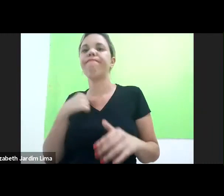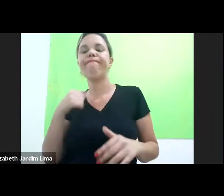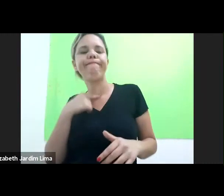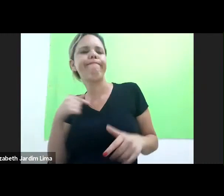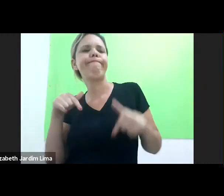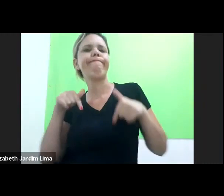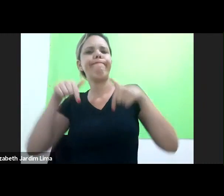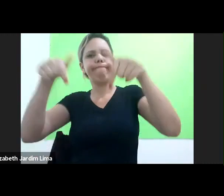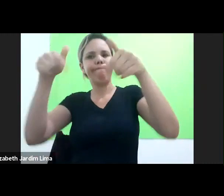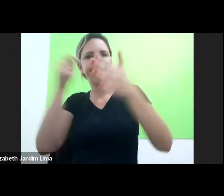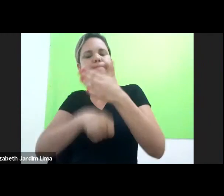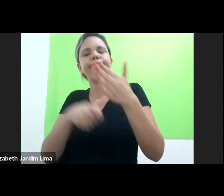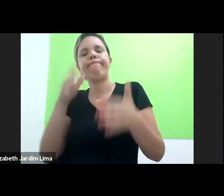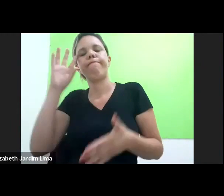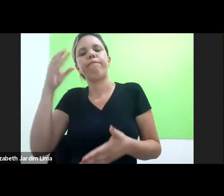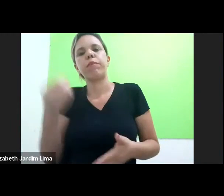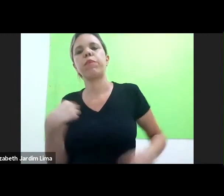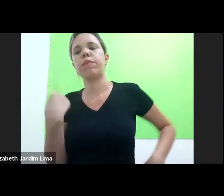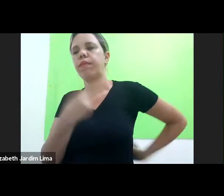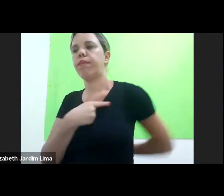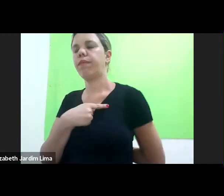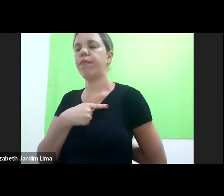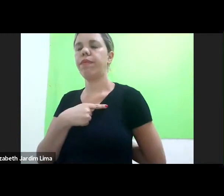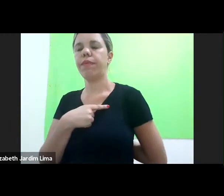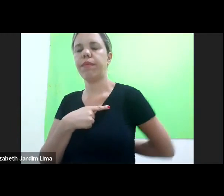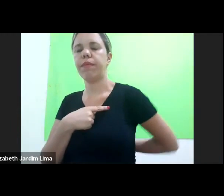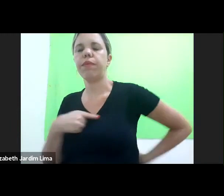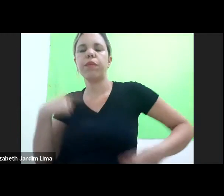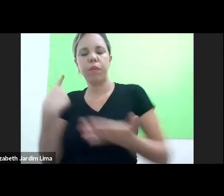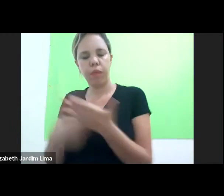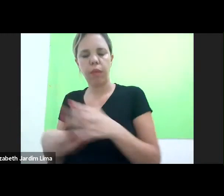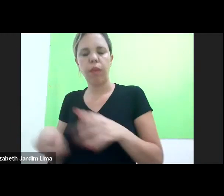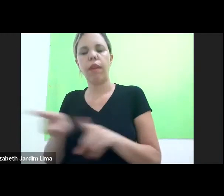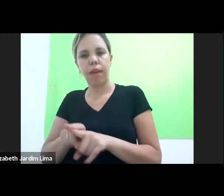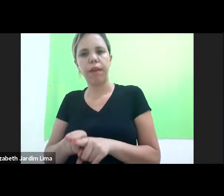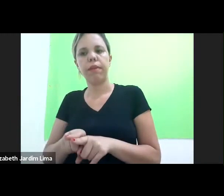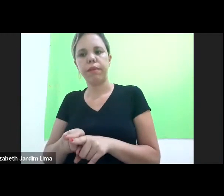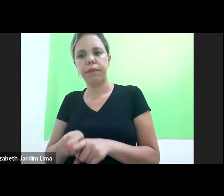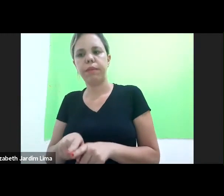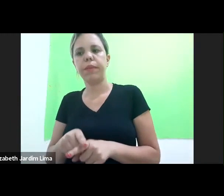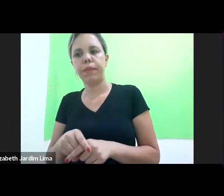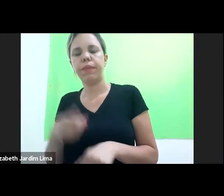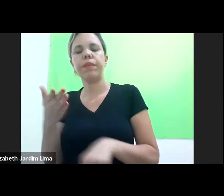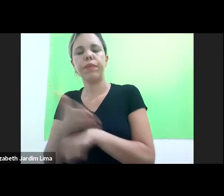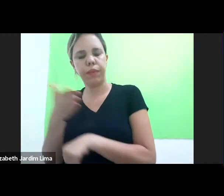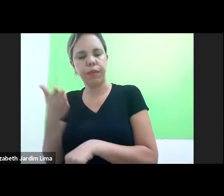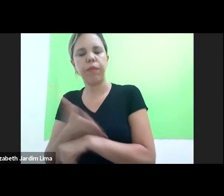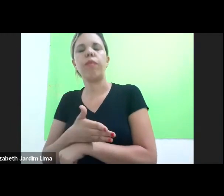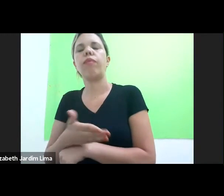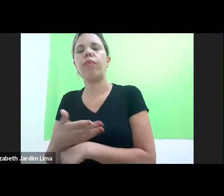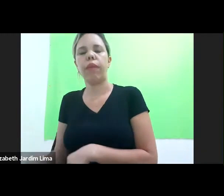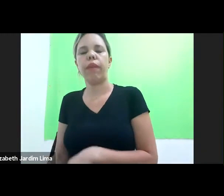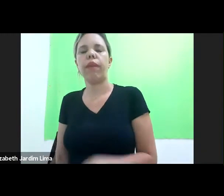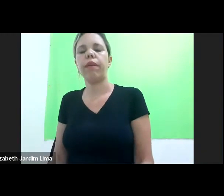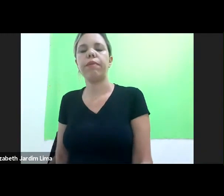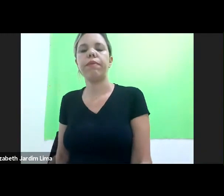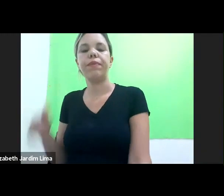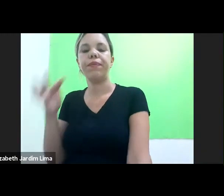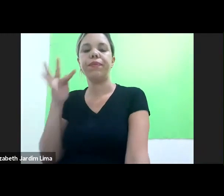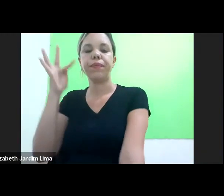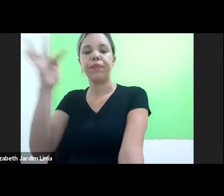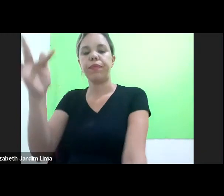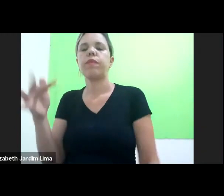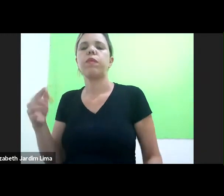luta, entendendo que é o nosso compromisso também, né? Tá participando disso e futuramente se